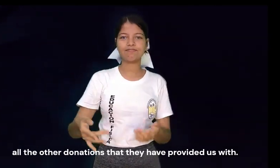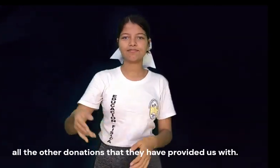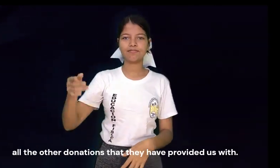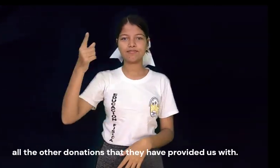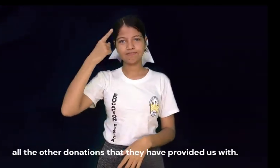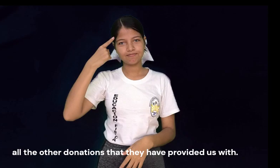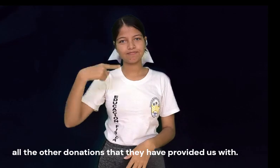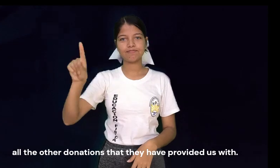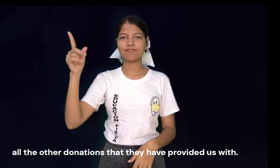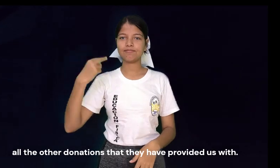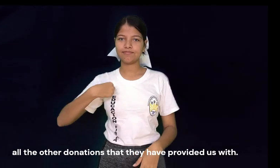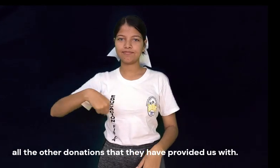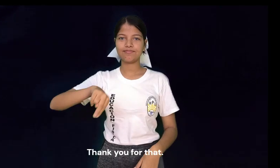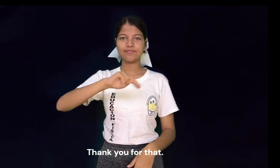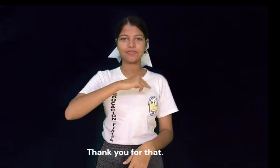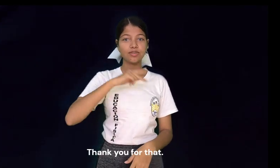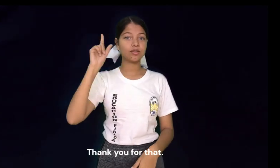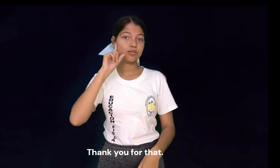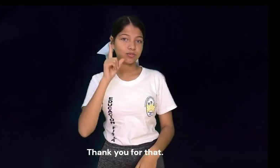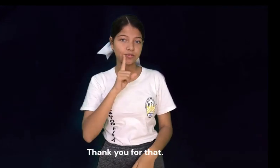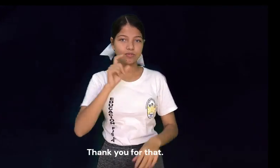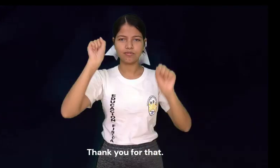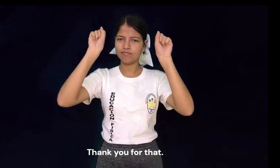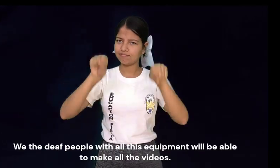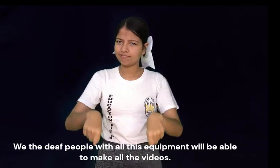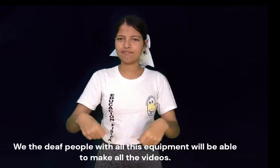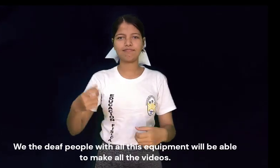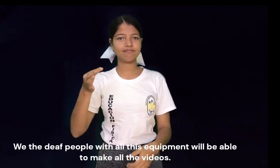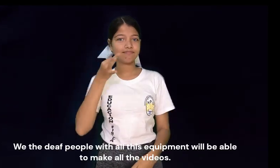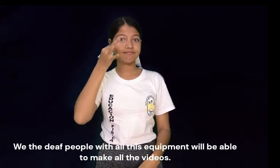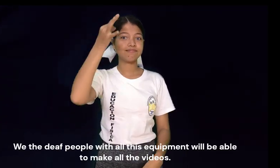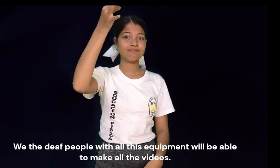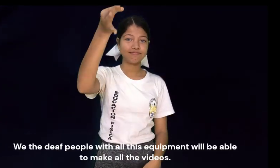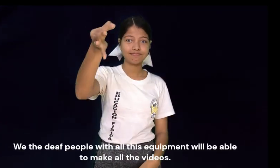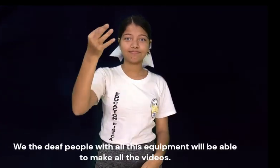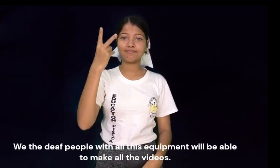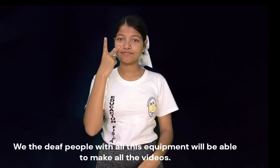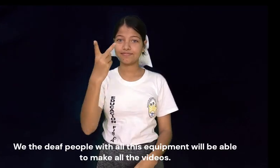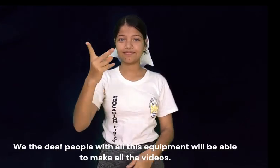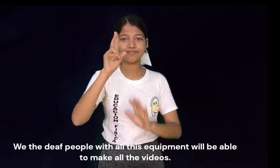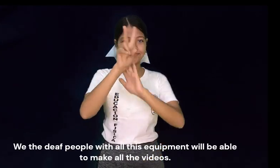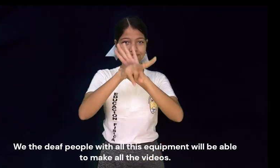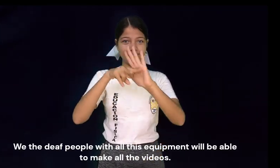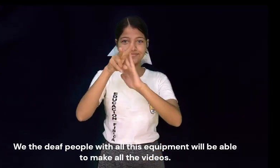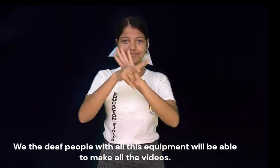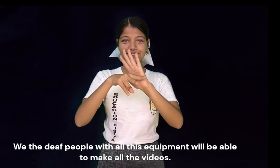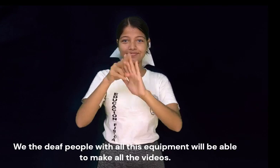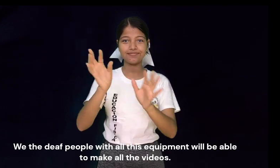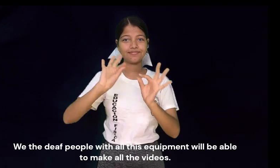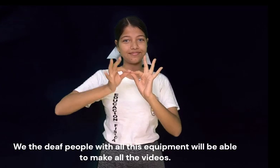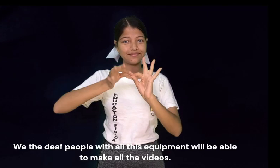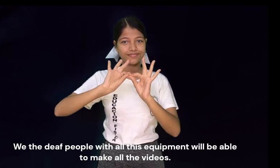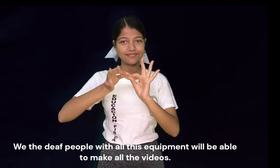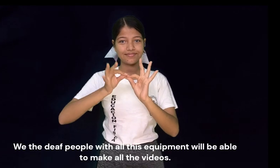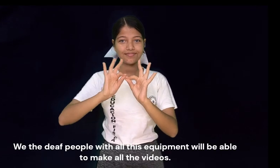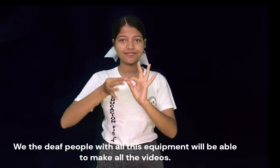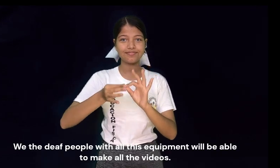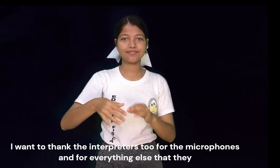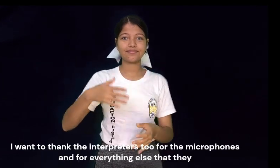dado. Muchas gracias, porque nosotros los sordos así vamos a poder realizar lo que son los videos y también hacer